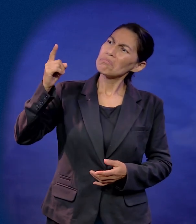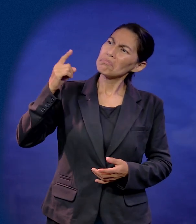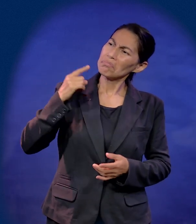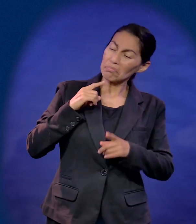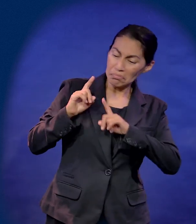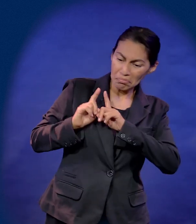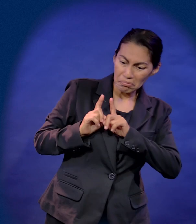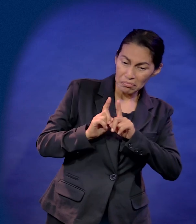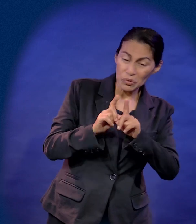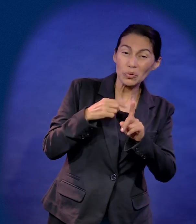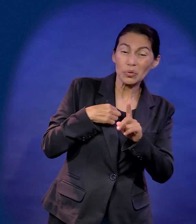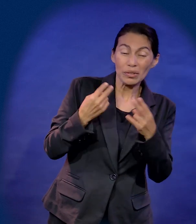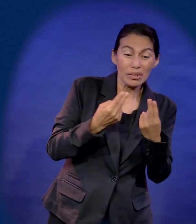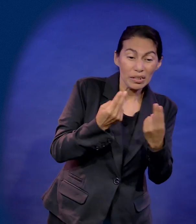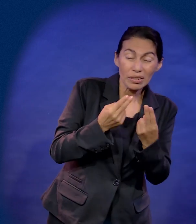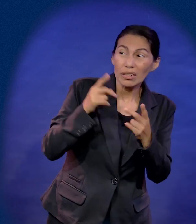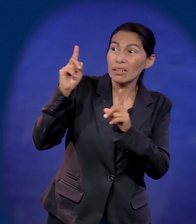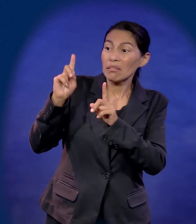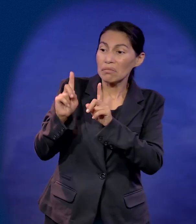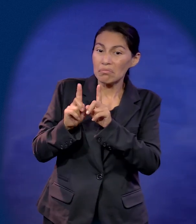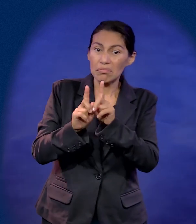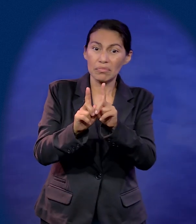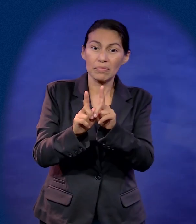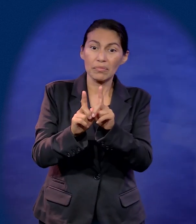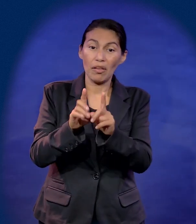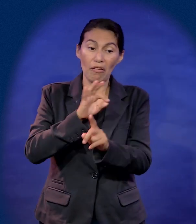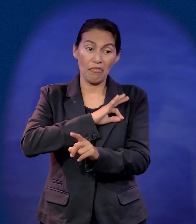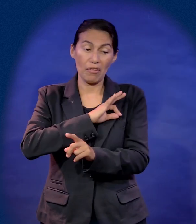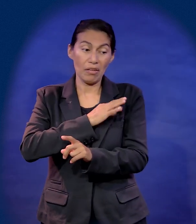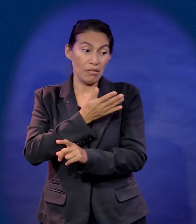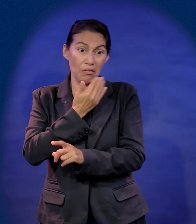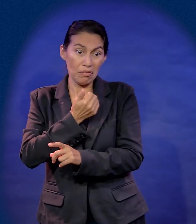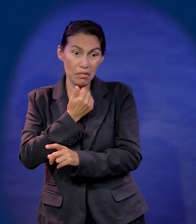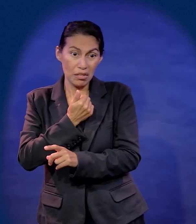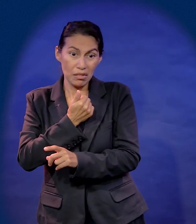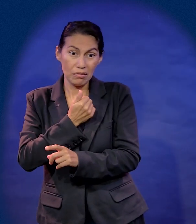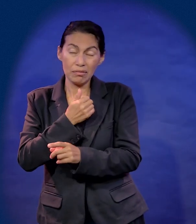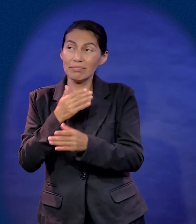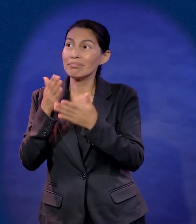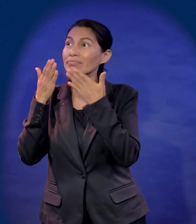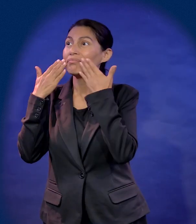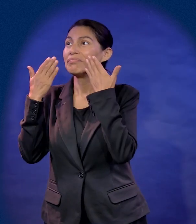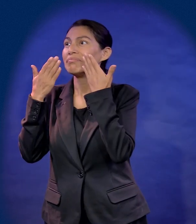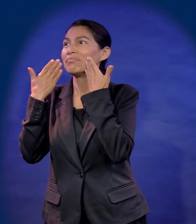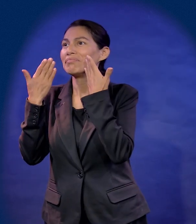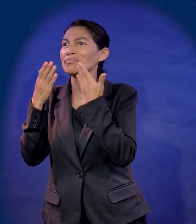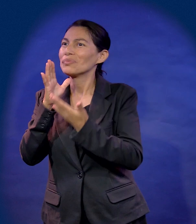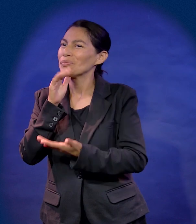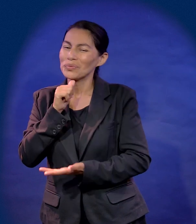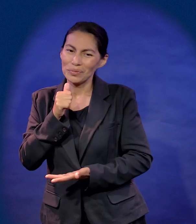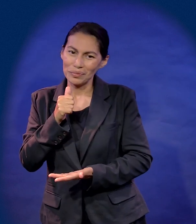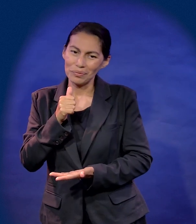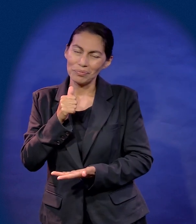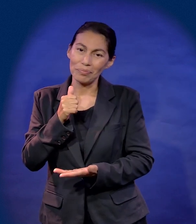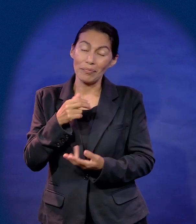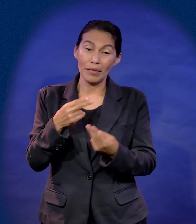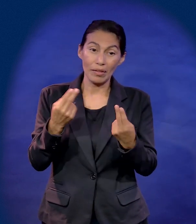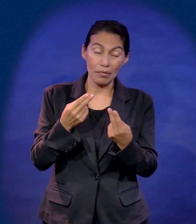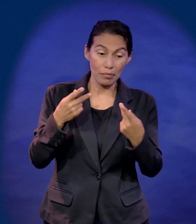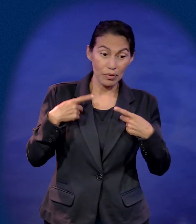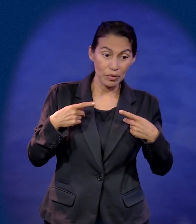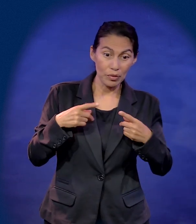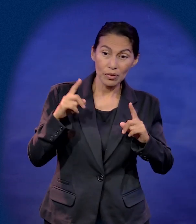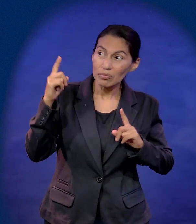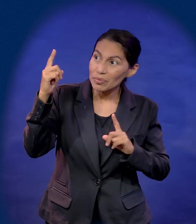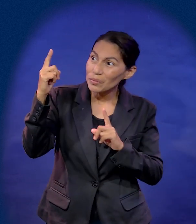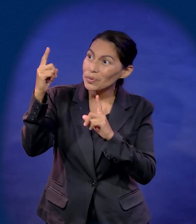Y que está en los momentos cuando necesito. Pero sin fe es imposible agradar a Dios. porque